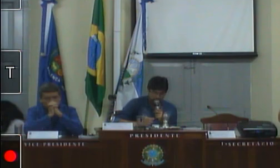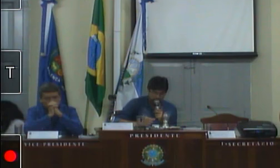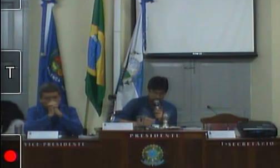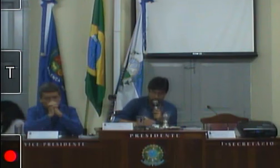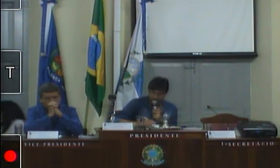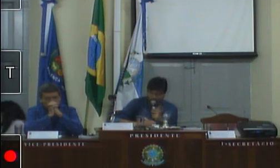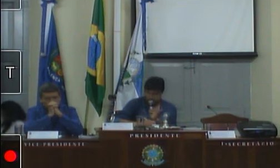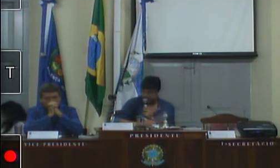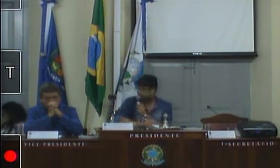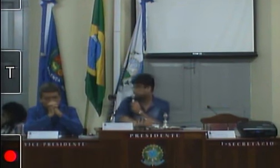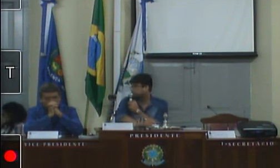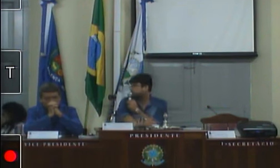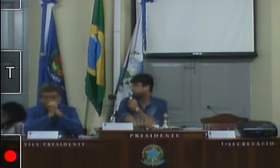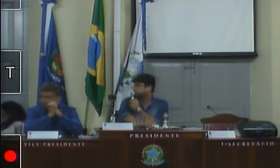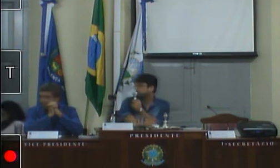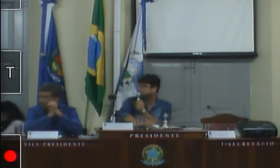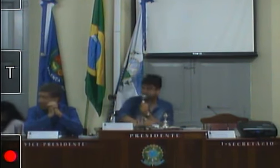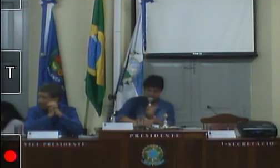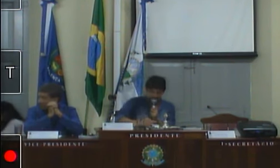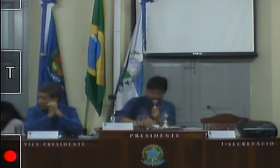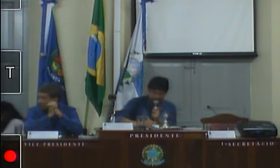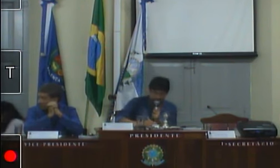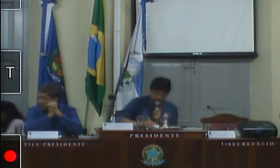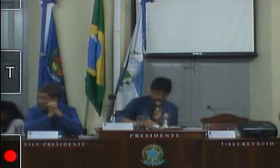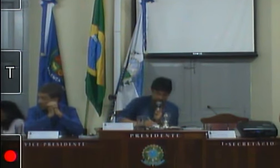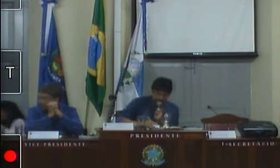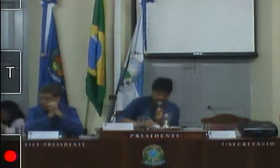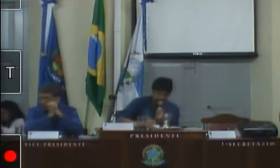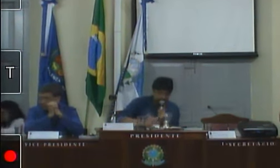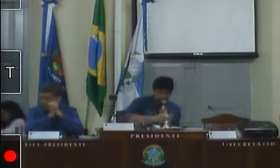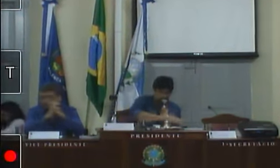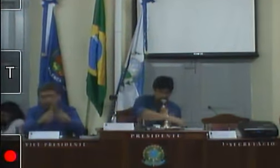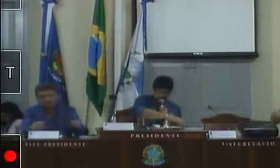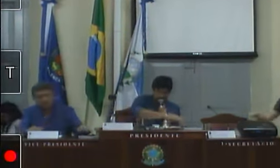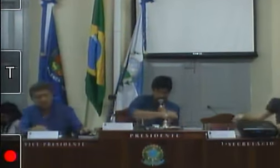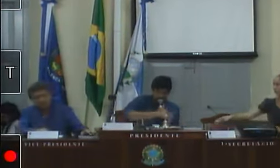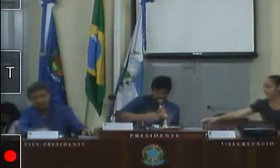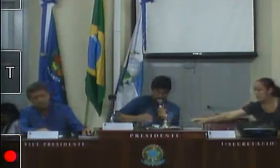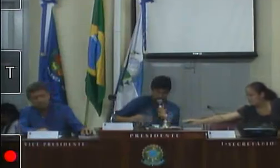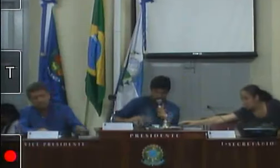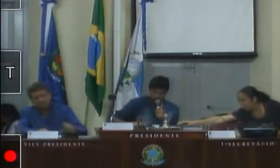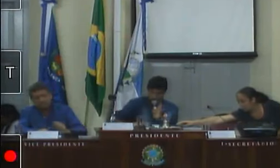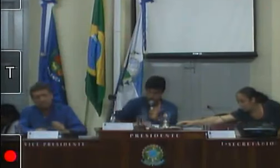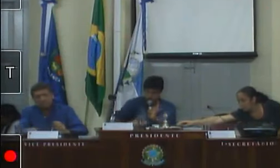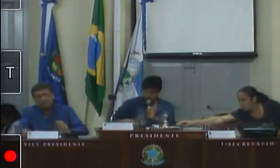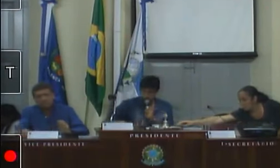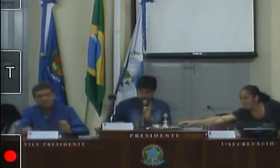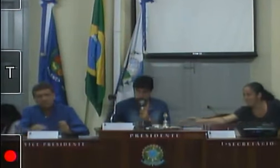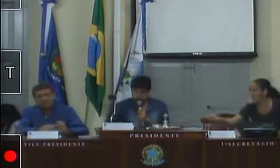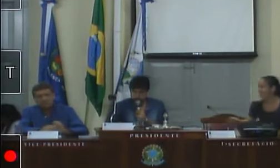Marquinhos da Saúde também se encontra na casa. Michele Cabral.